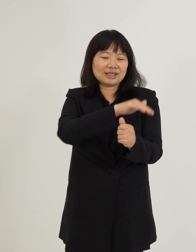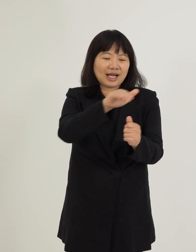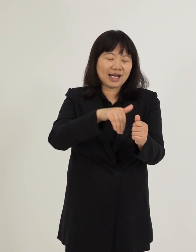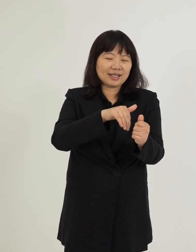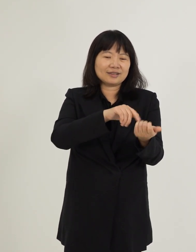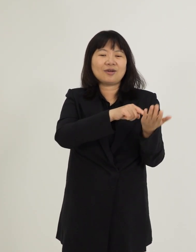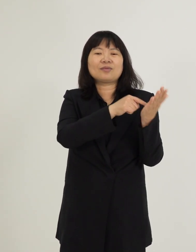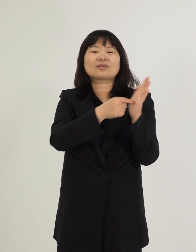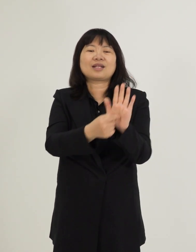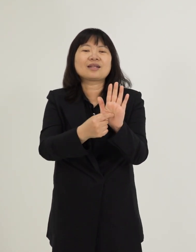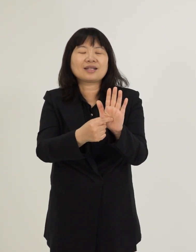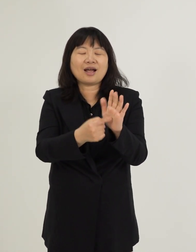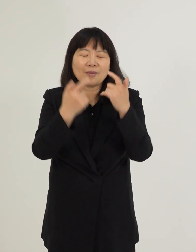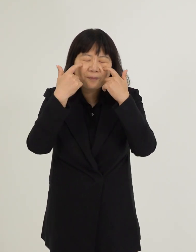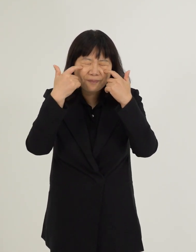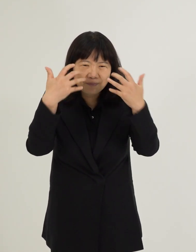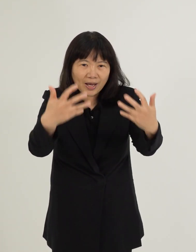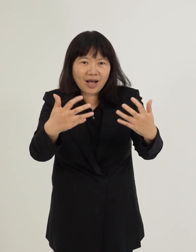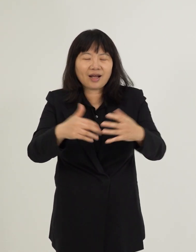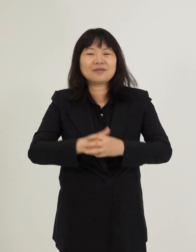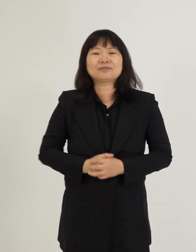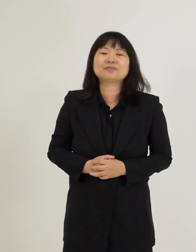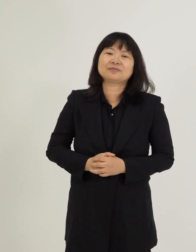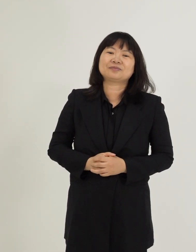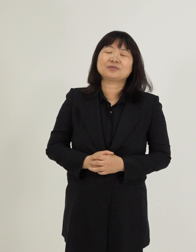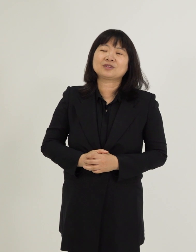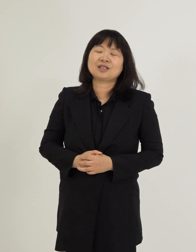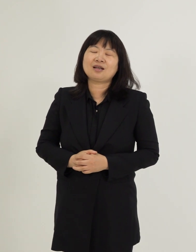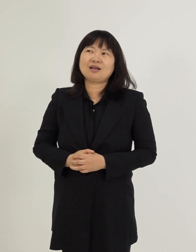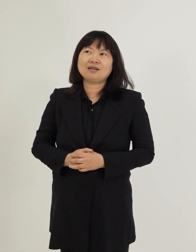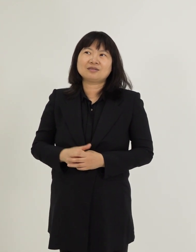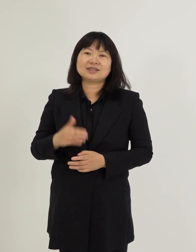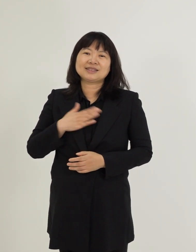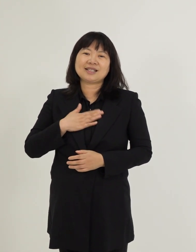거죠. 이 주변에도 보면요,